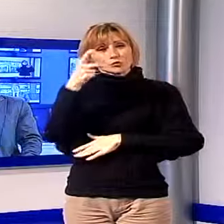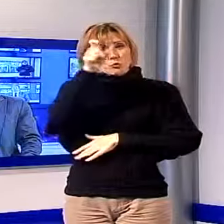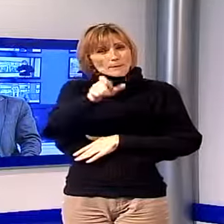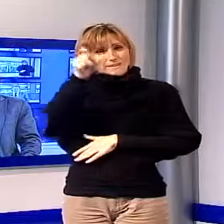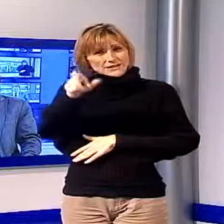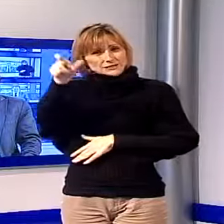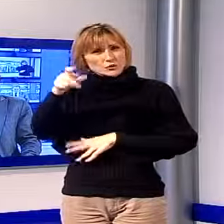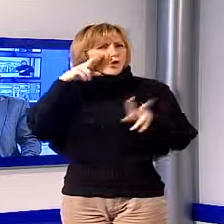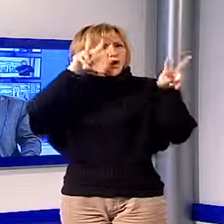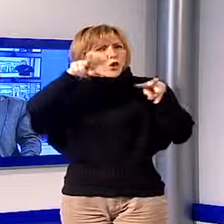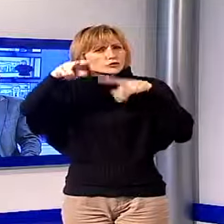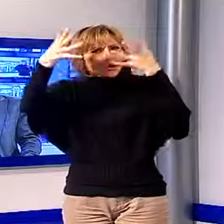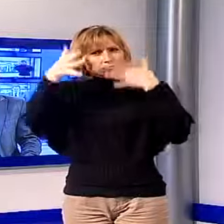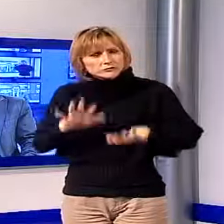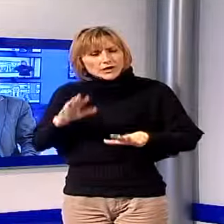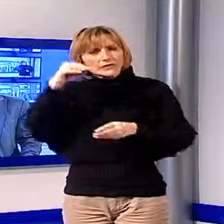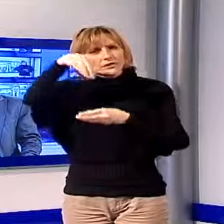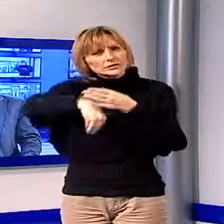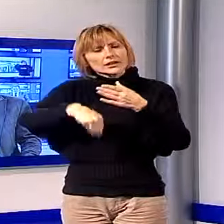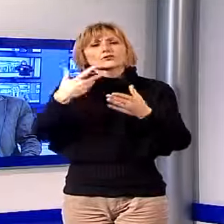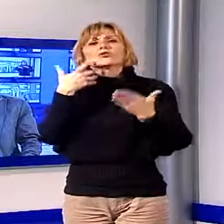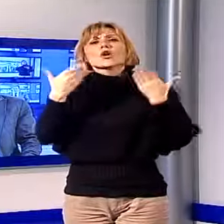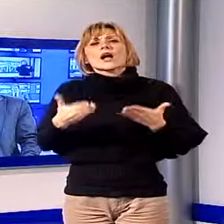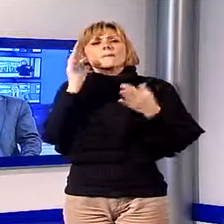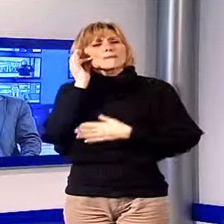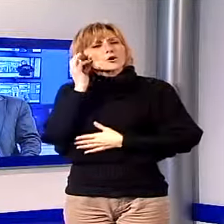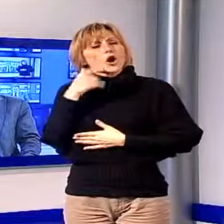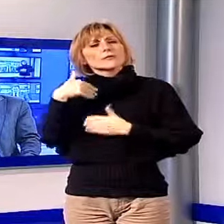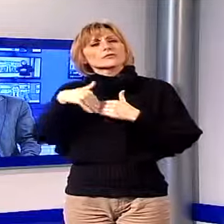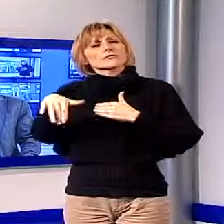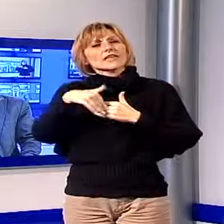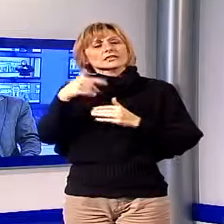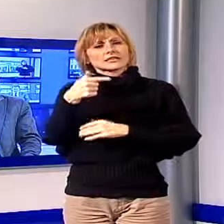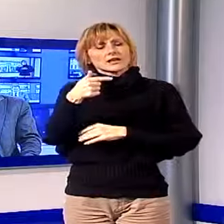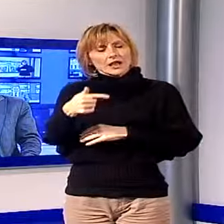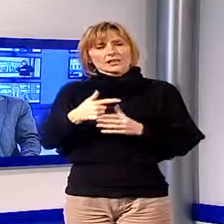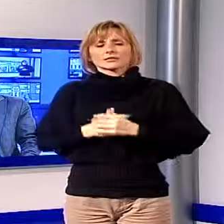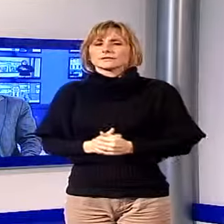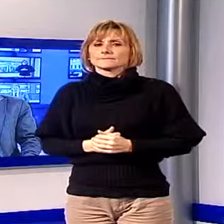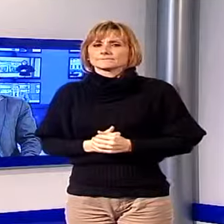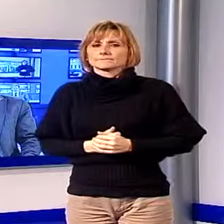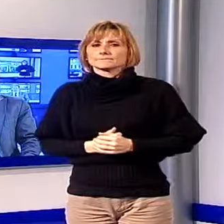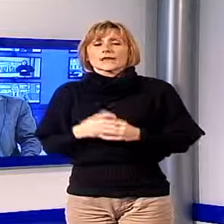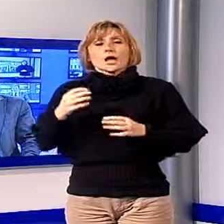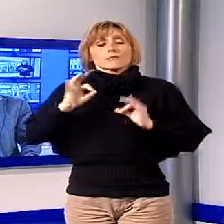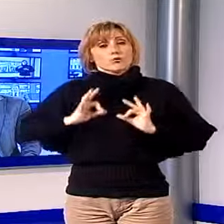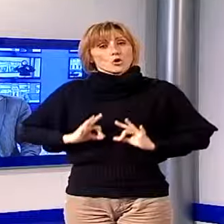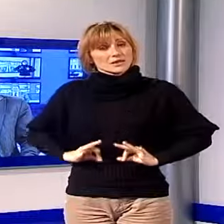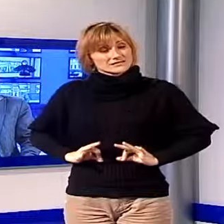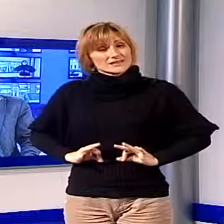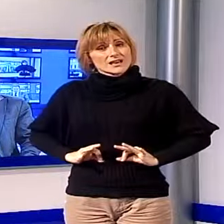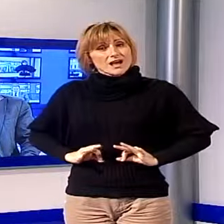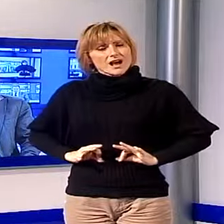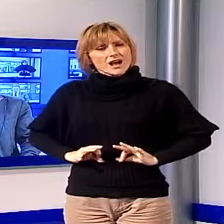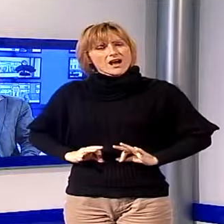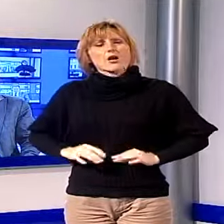controllate all'interno del campo di via delle Tagliate, il campo Nomadi. La polizia non ha riscontrato